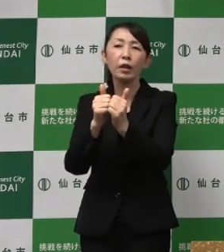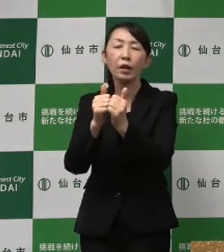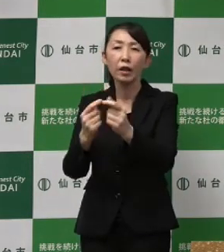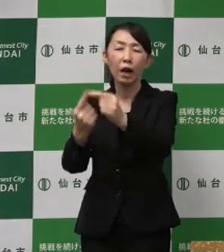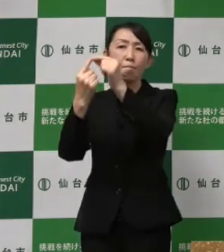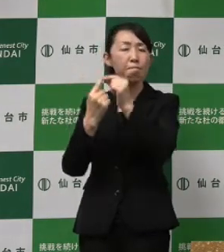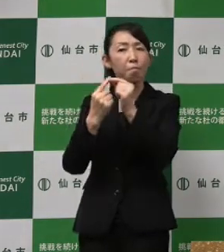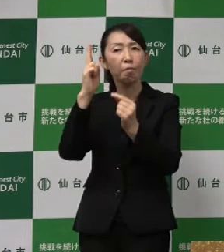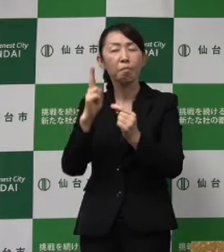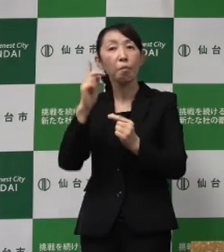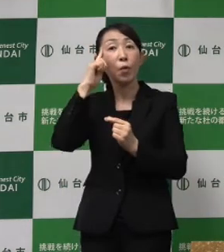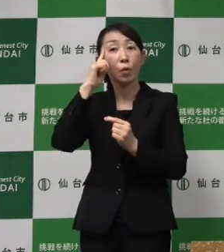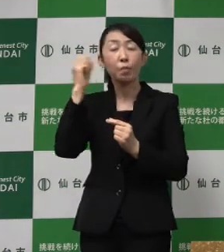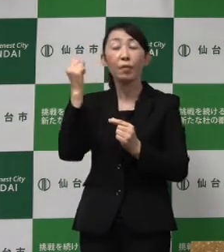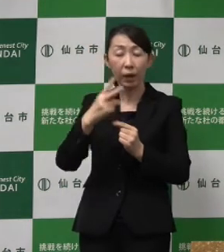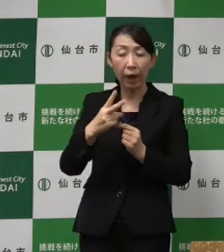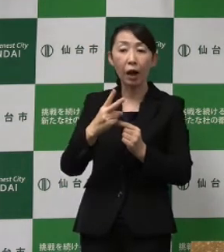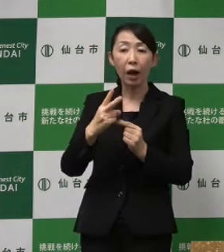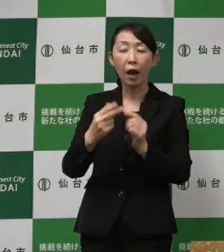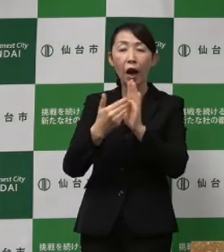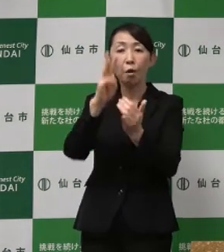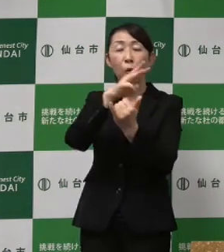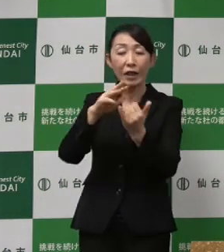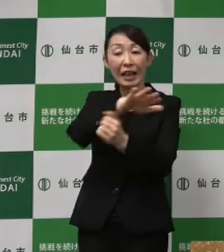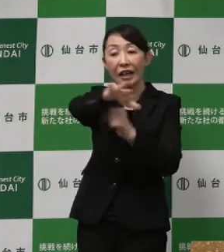それからまた防災環境都市として